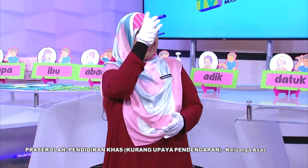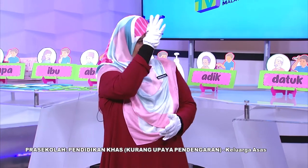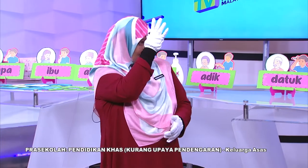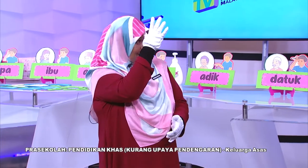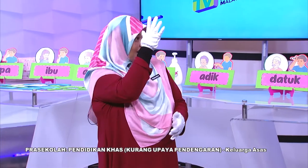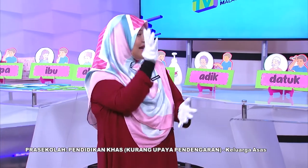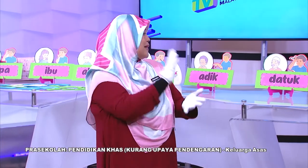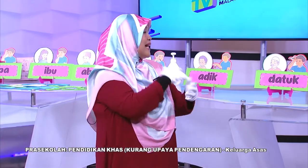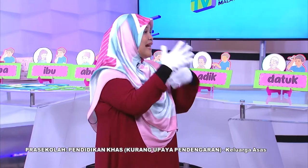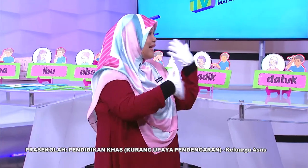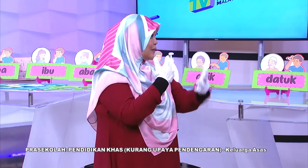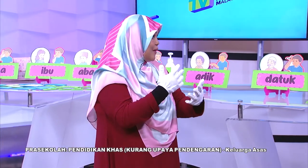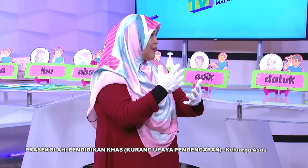oke oke